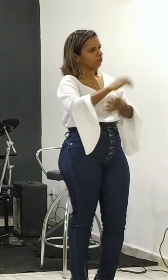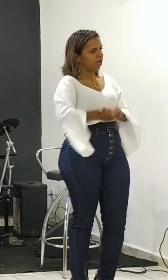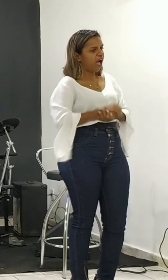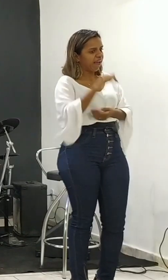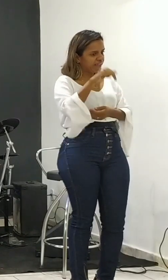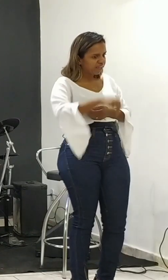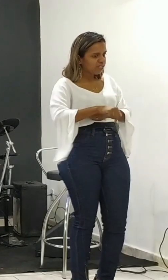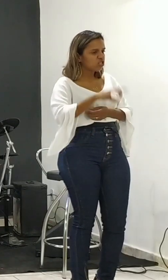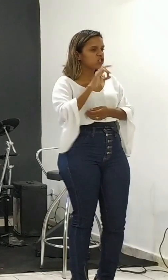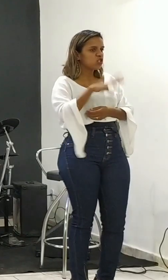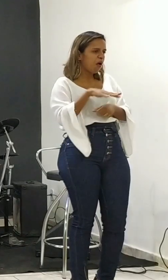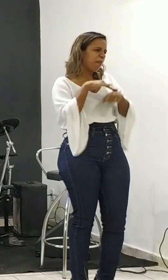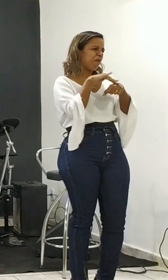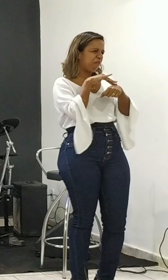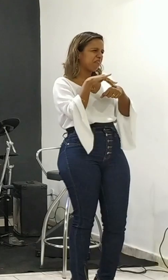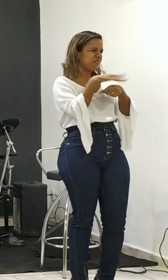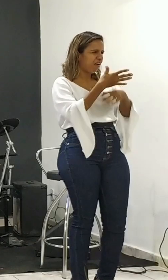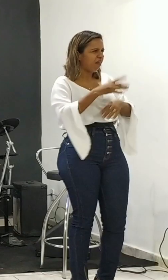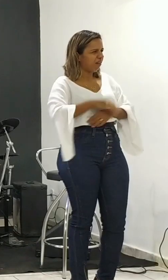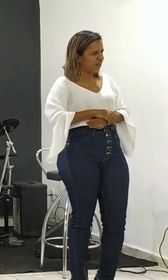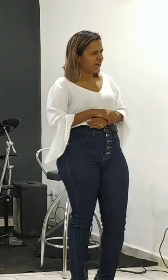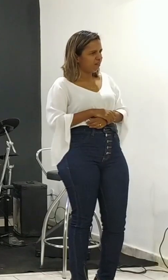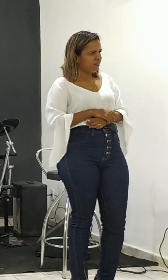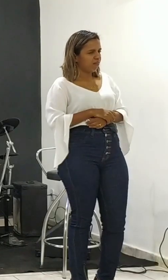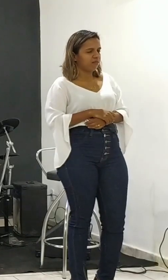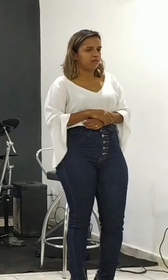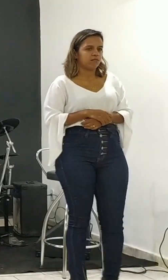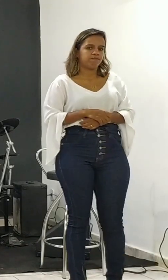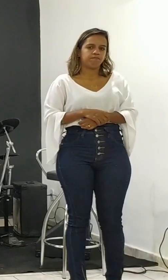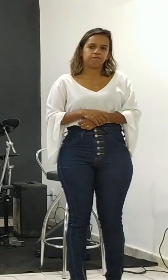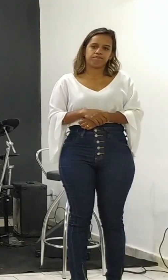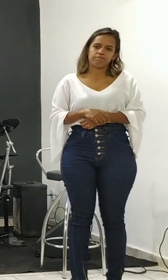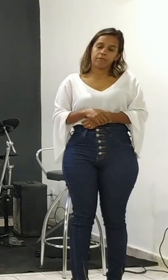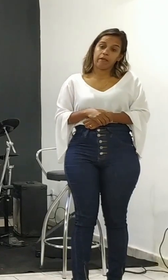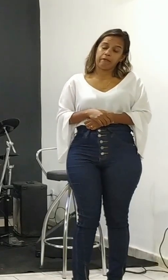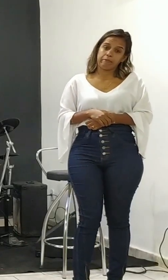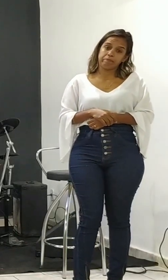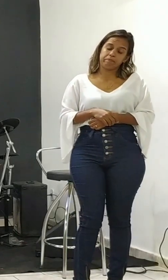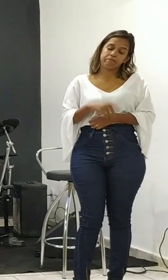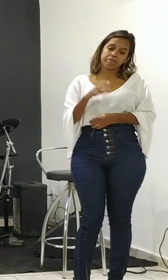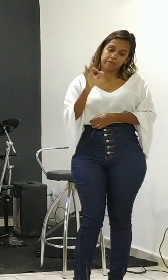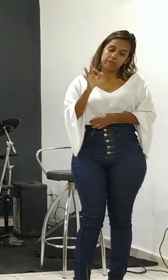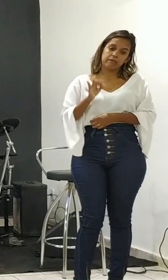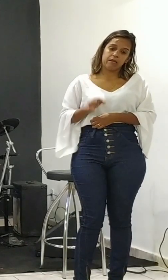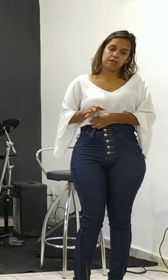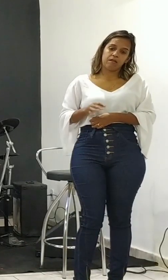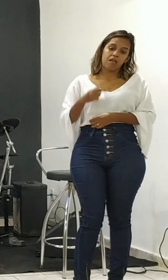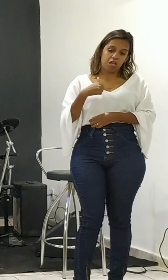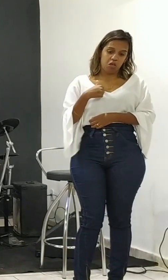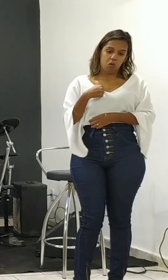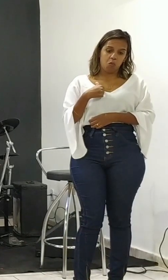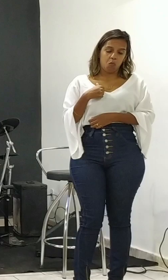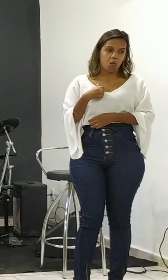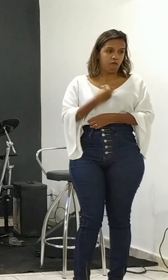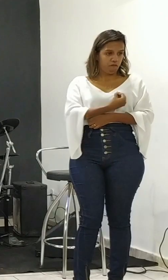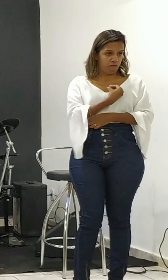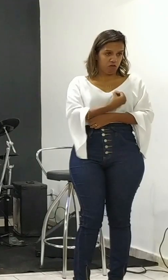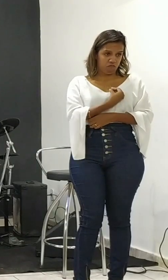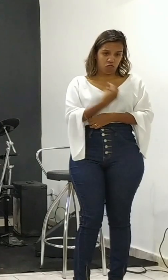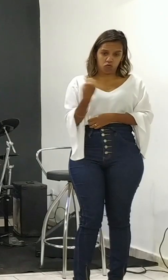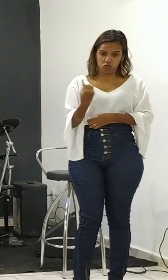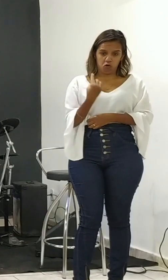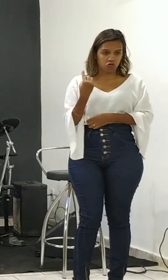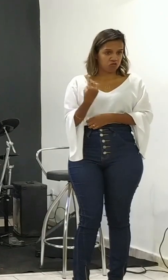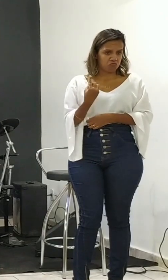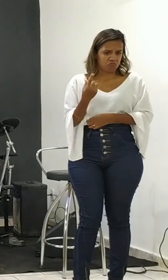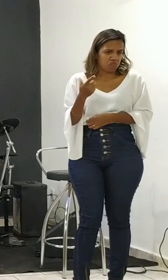no SUS só para conversar. A senhora tem razão. Eu moro só,